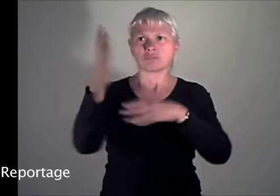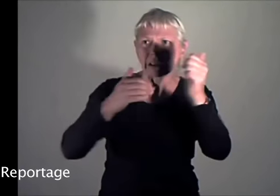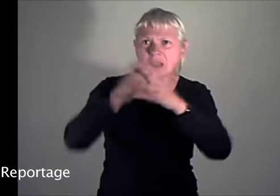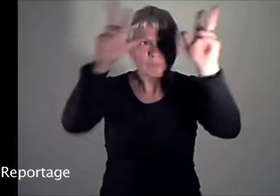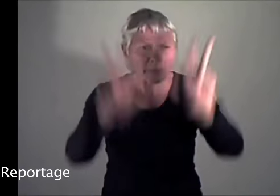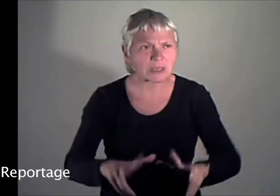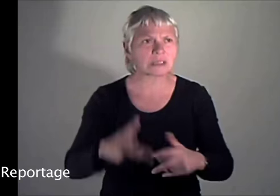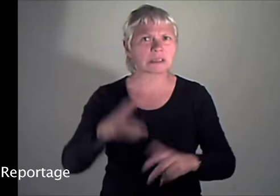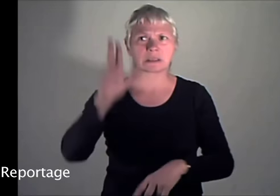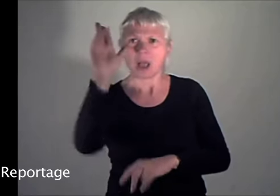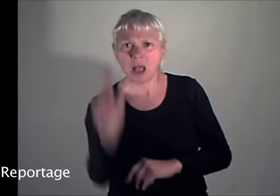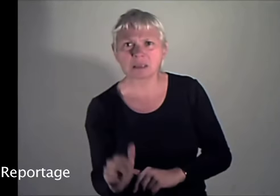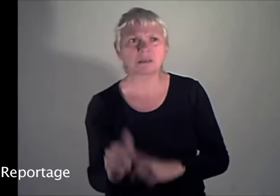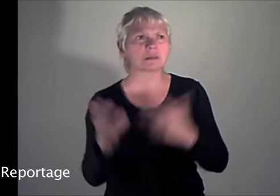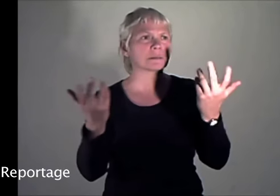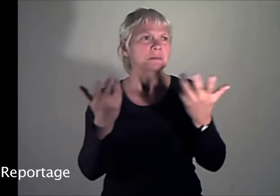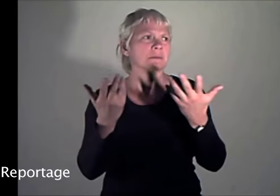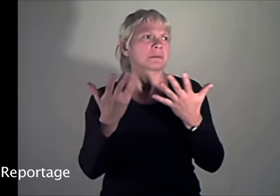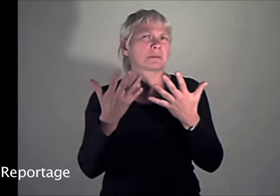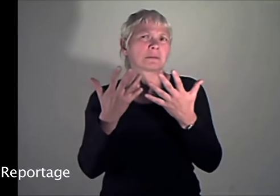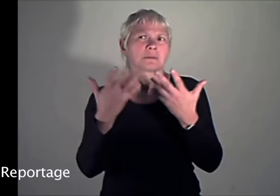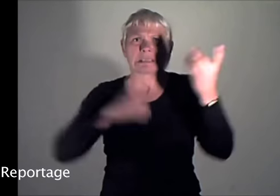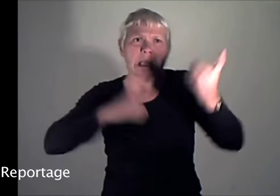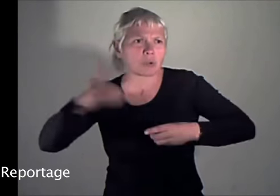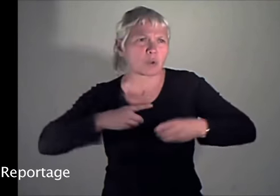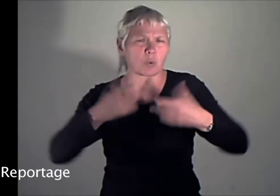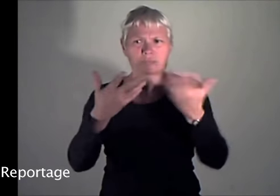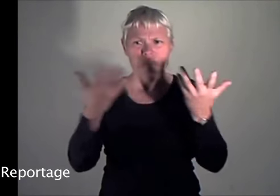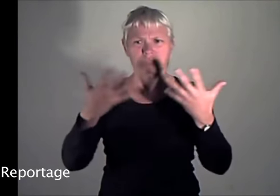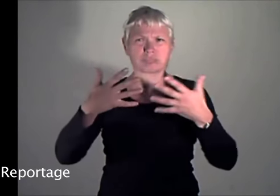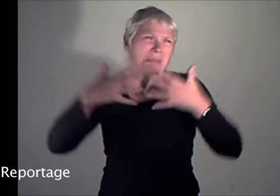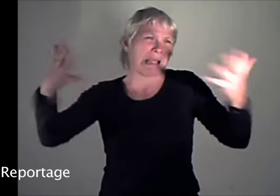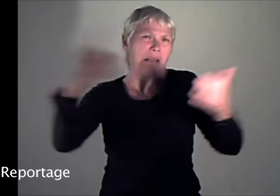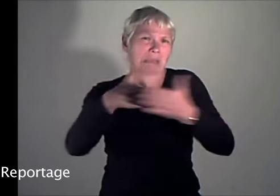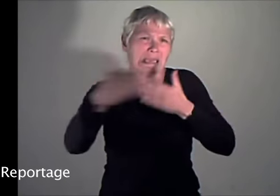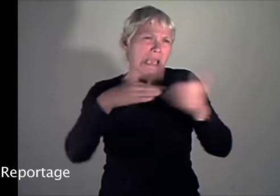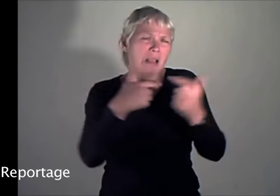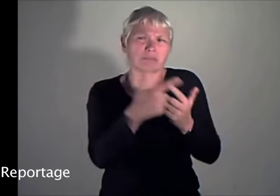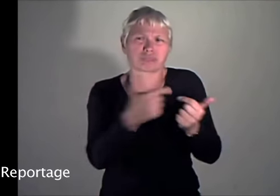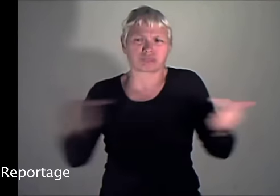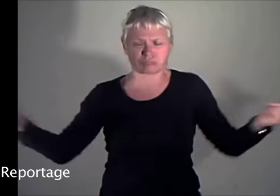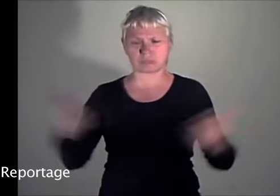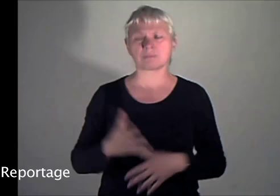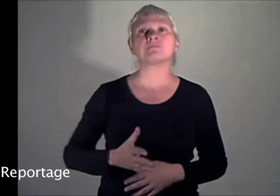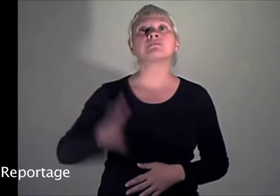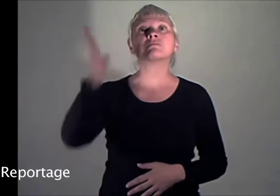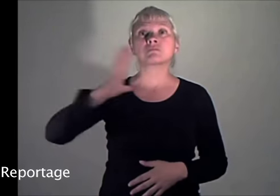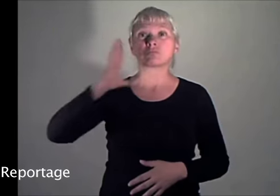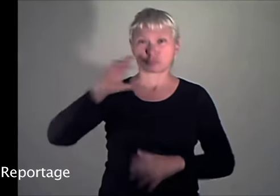enseignants, artistes, enfin bon, plein de métiers différents. Et moi, je me souviens qu'à l'époque, un sourd qui sortait